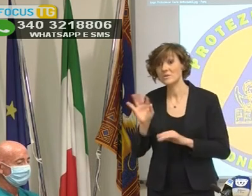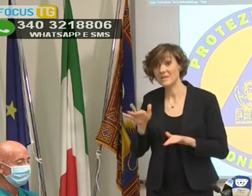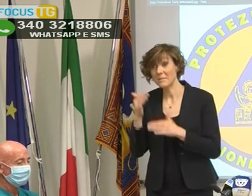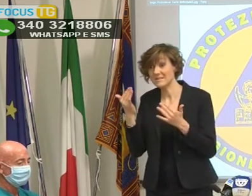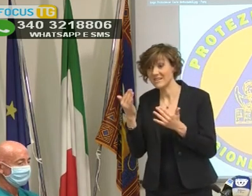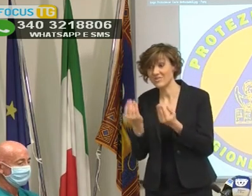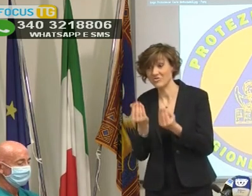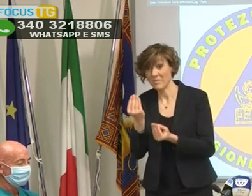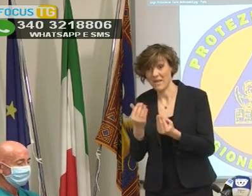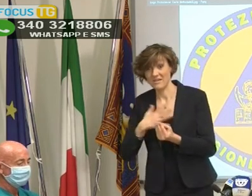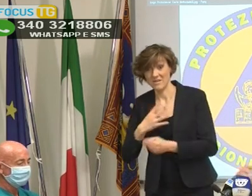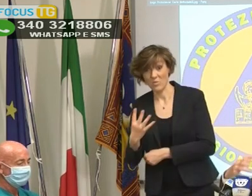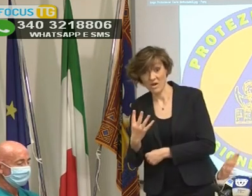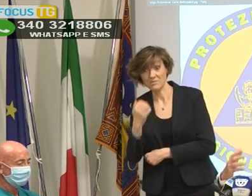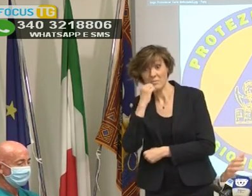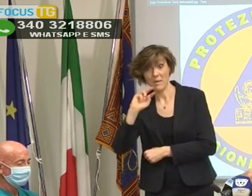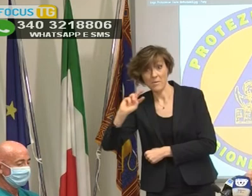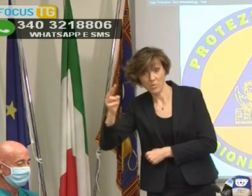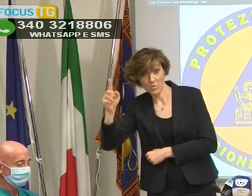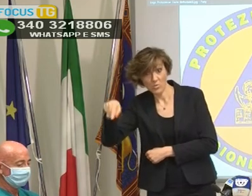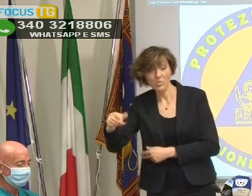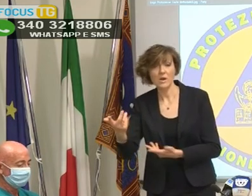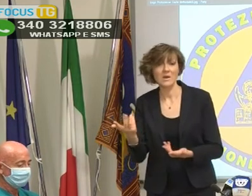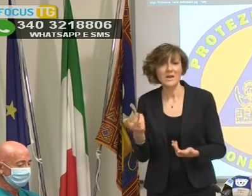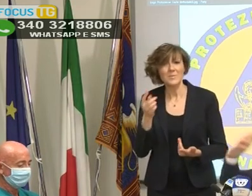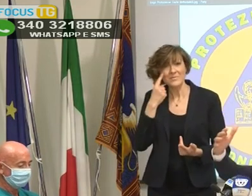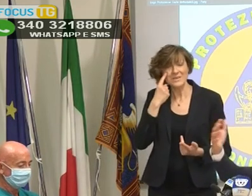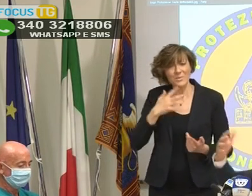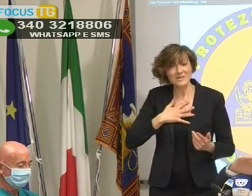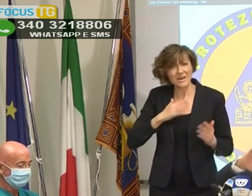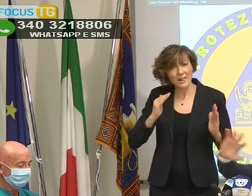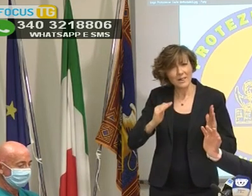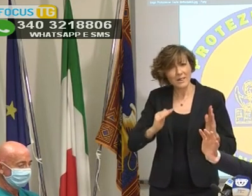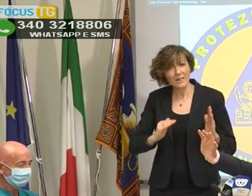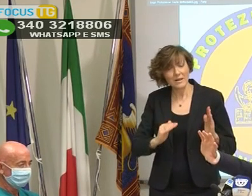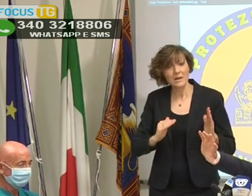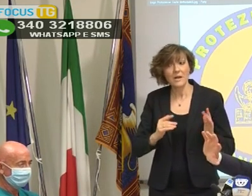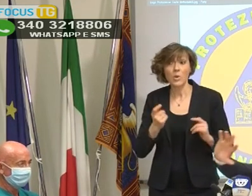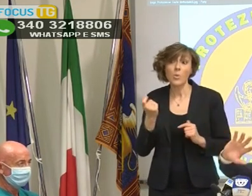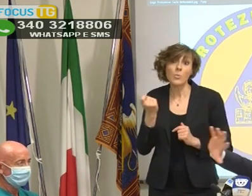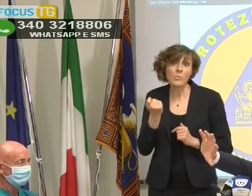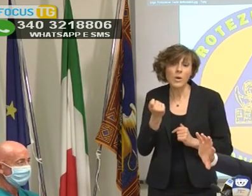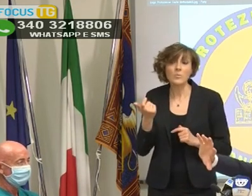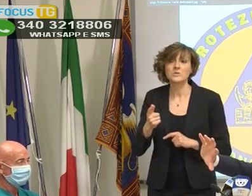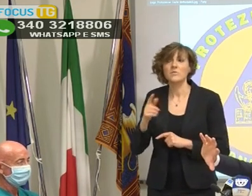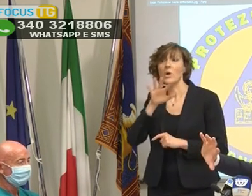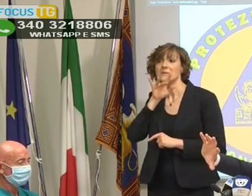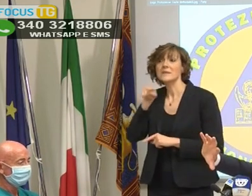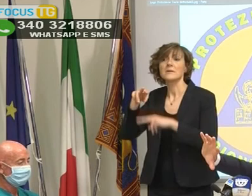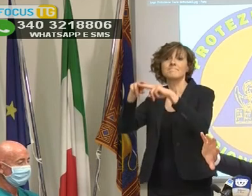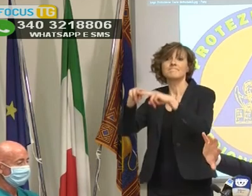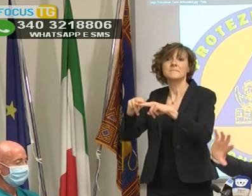loro mamma, e insomma vediamo anche che l'età si abbassano un po' perché gli anziani si sono messi in sicurezza,